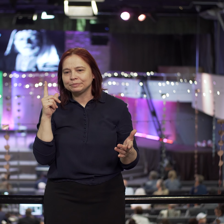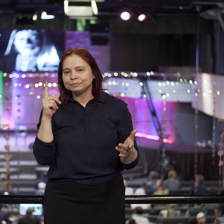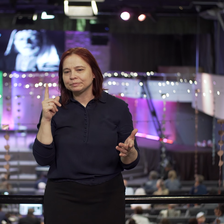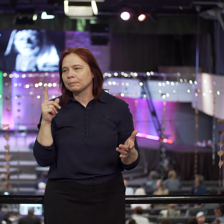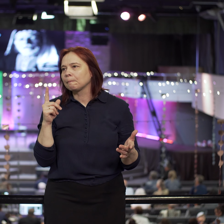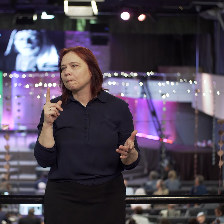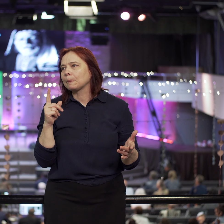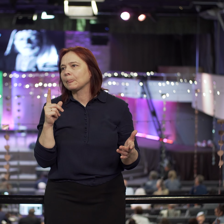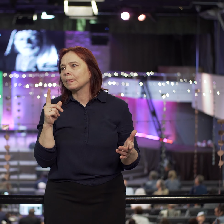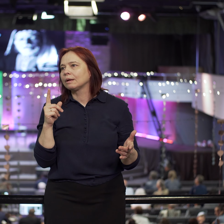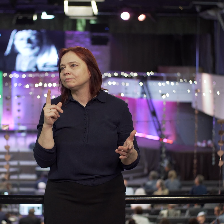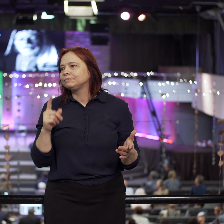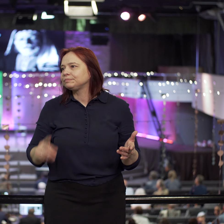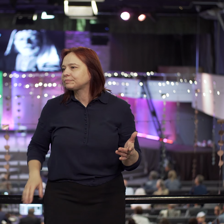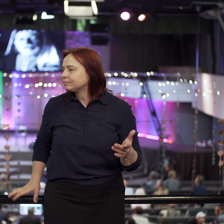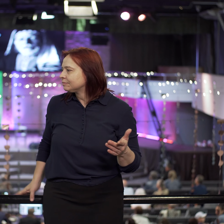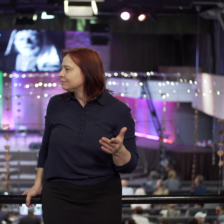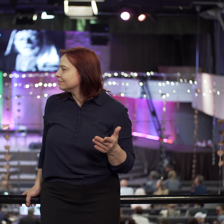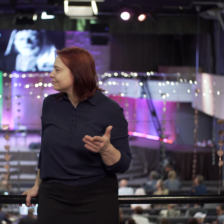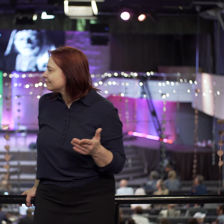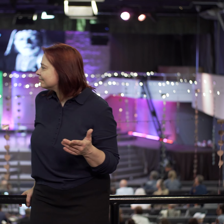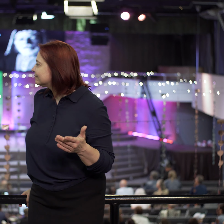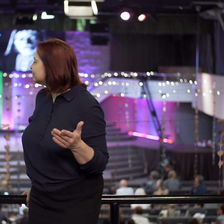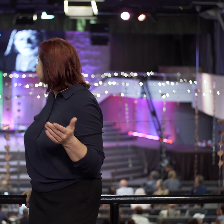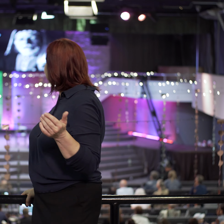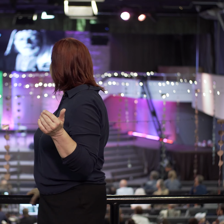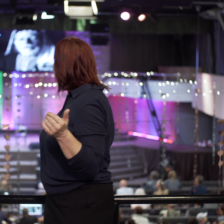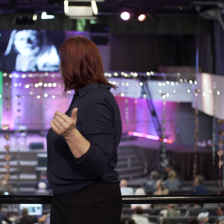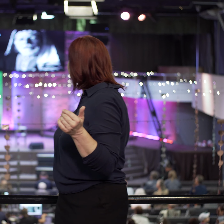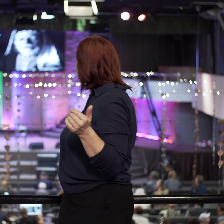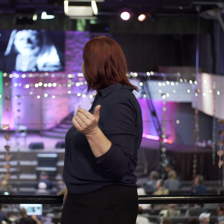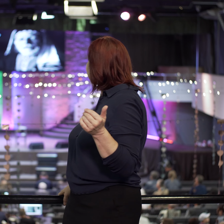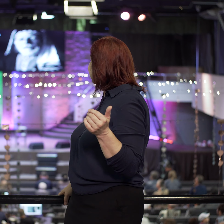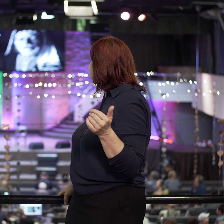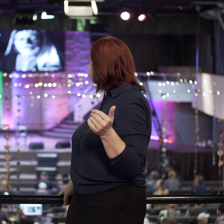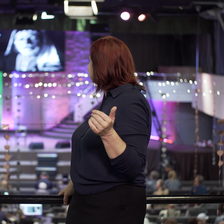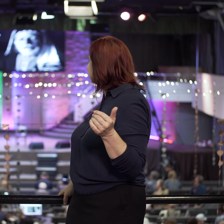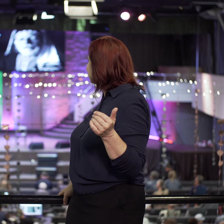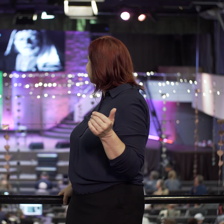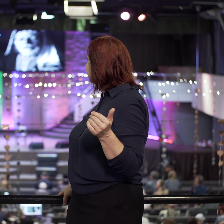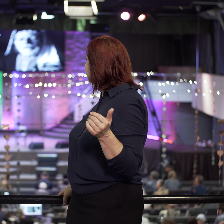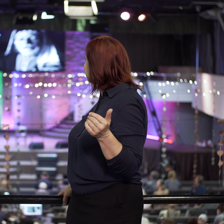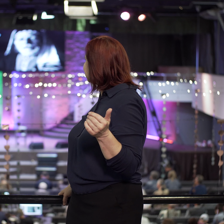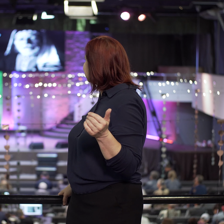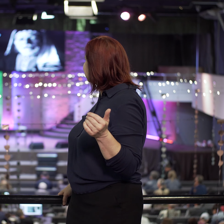Вау, время мое закончилось, братья и сестры. Хорошо.